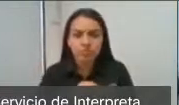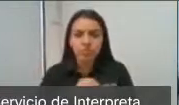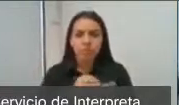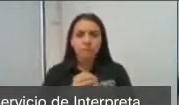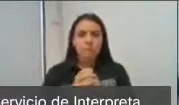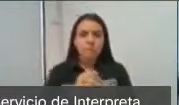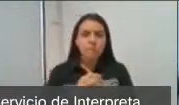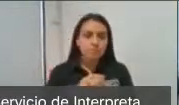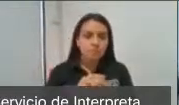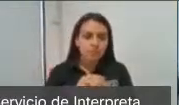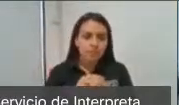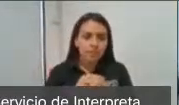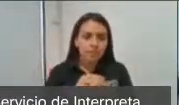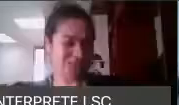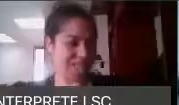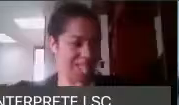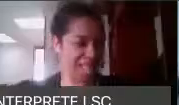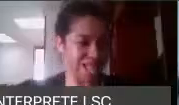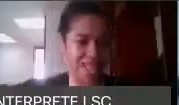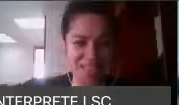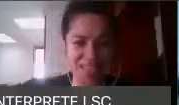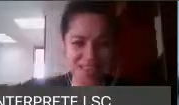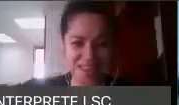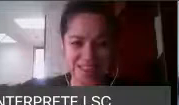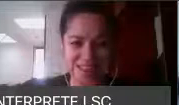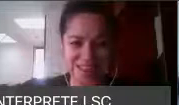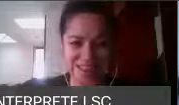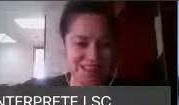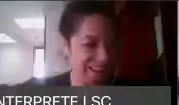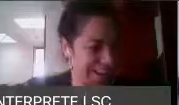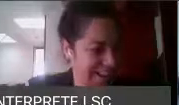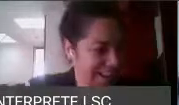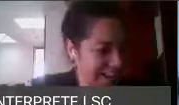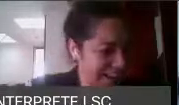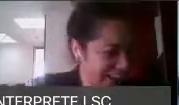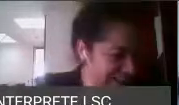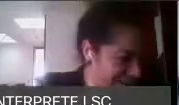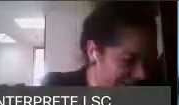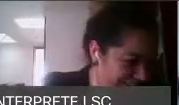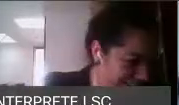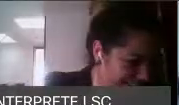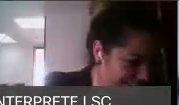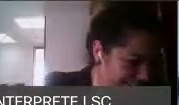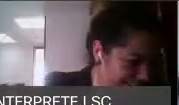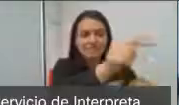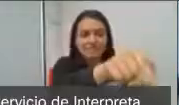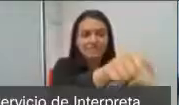Ahí está preguntando. Es por el audio del WhatsApp. Bloquealo.